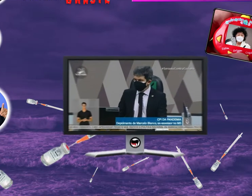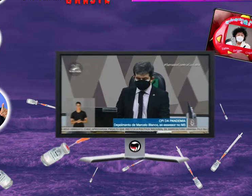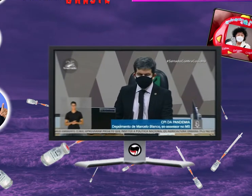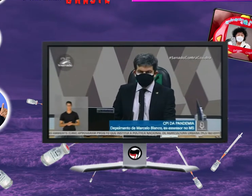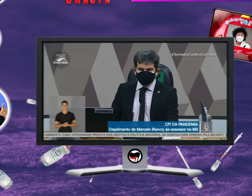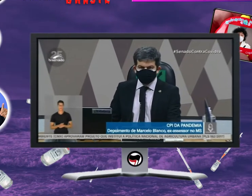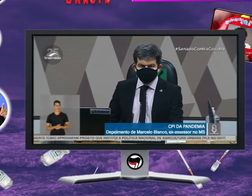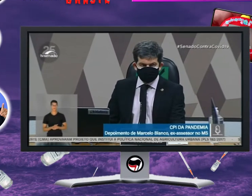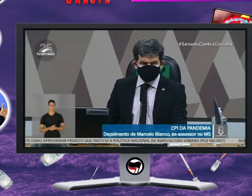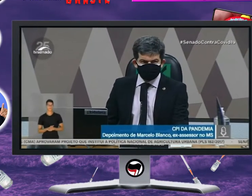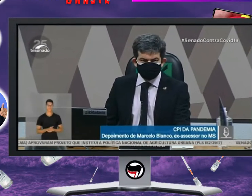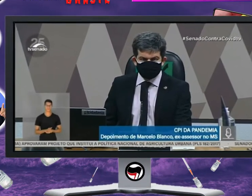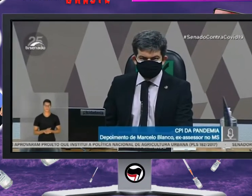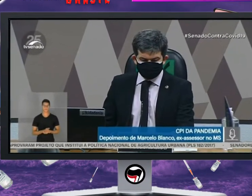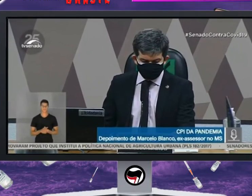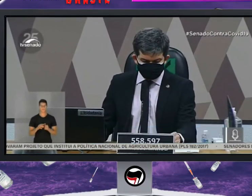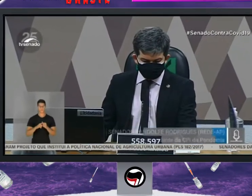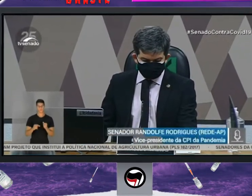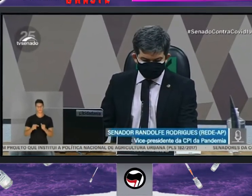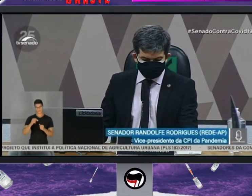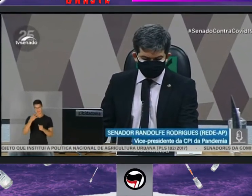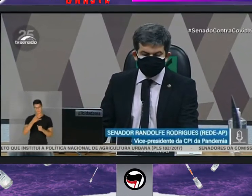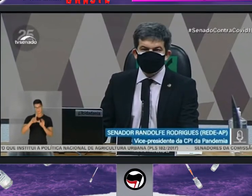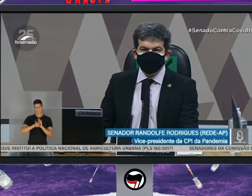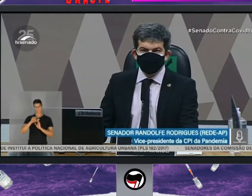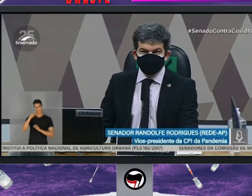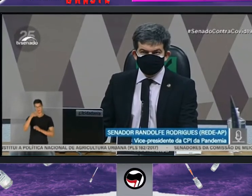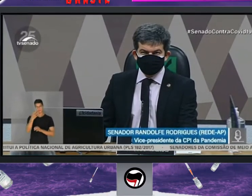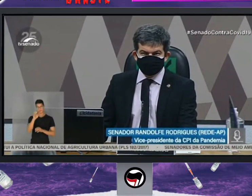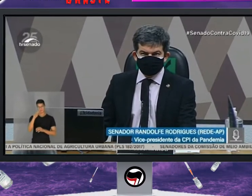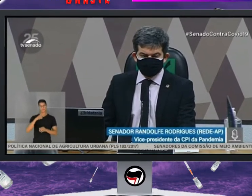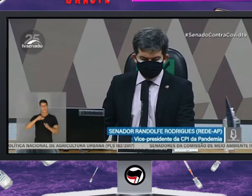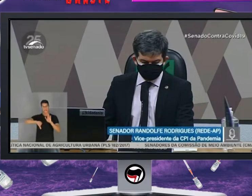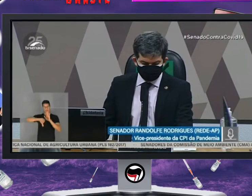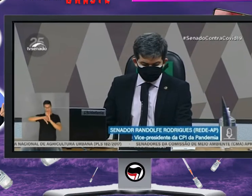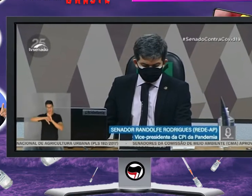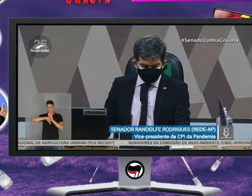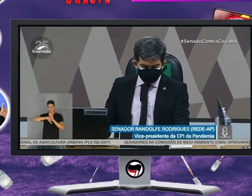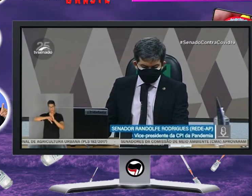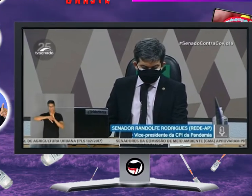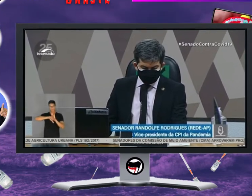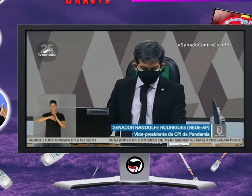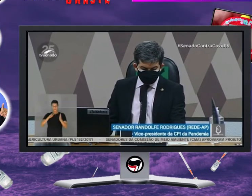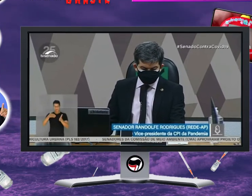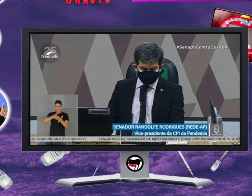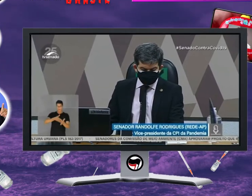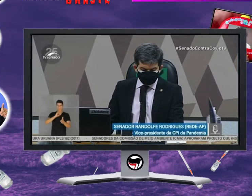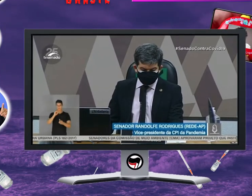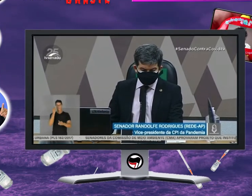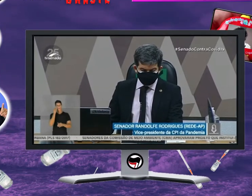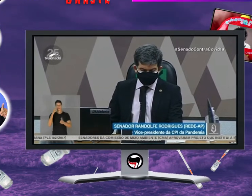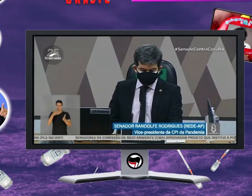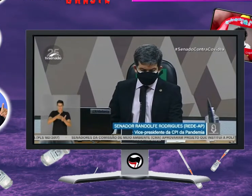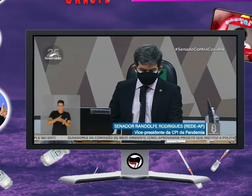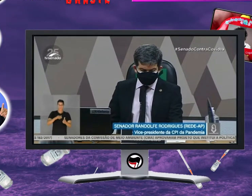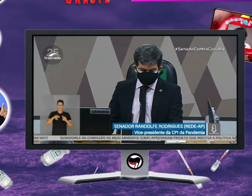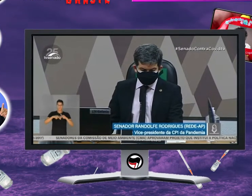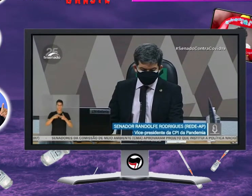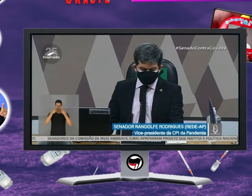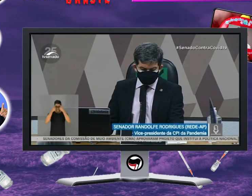alertar o artigo 4º da Lei 1579 de 1952. Constitui crime impedir ou tentar impedir, mediante violência,